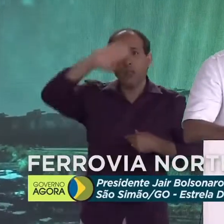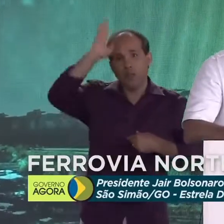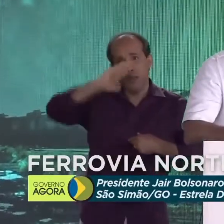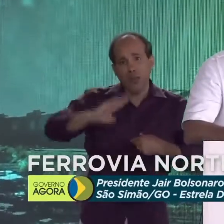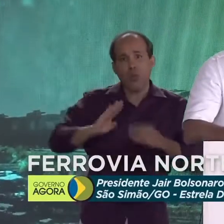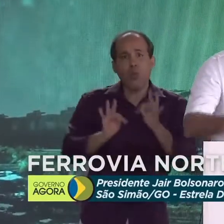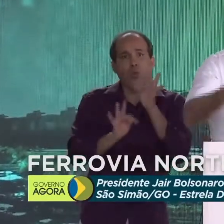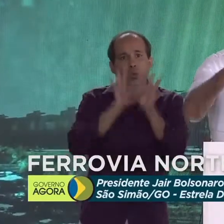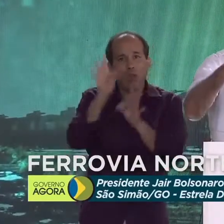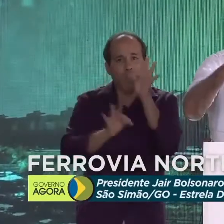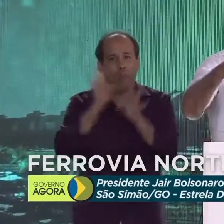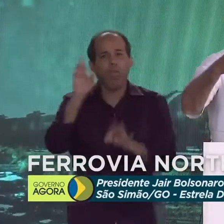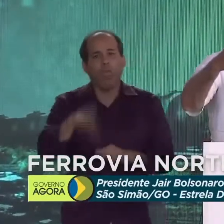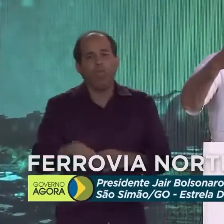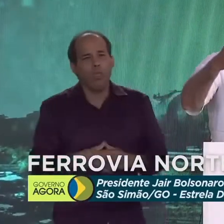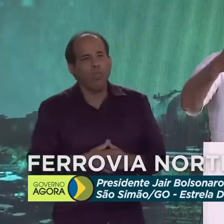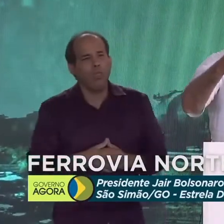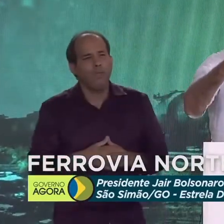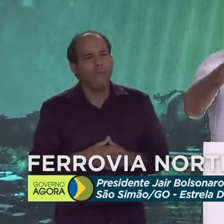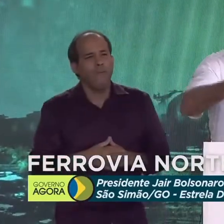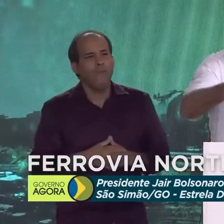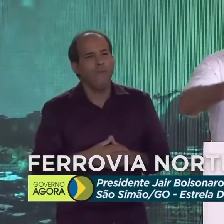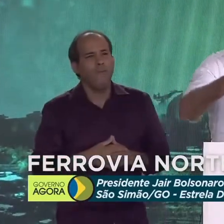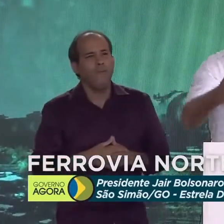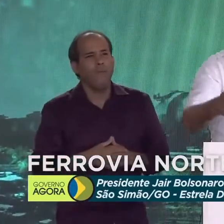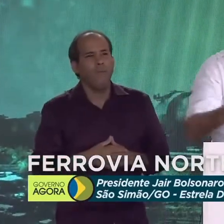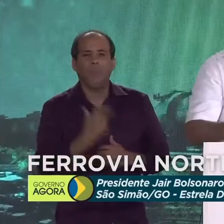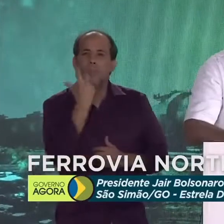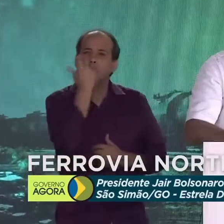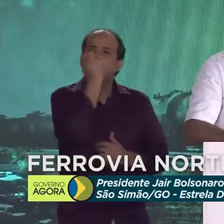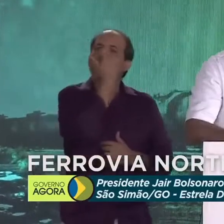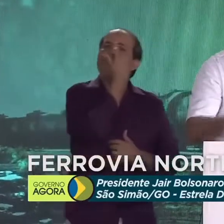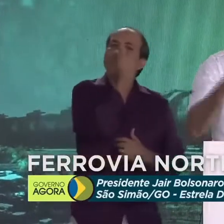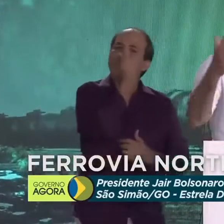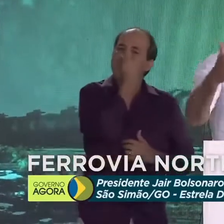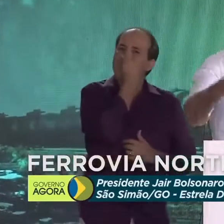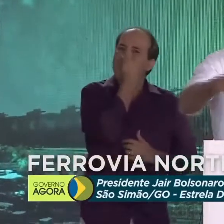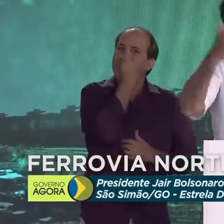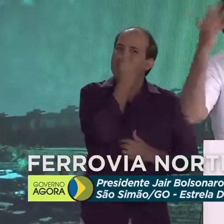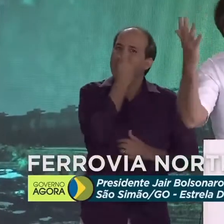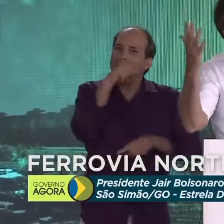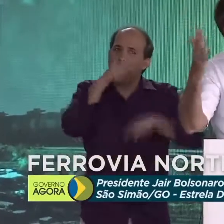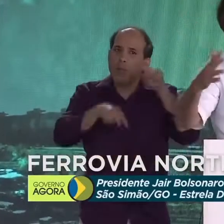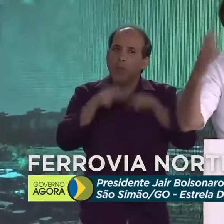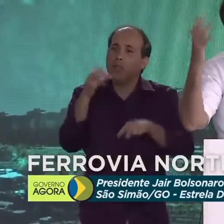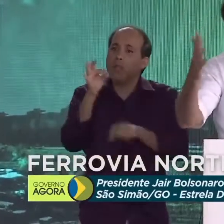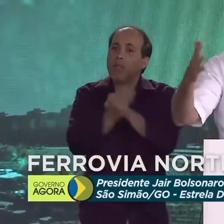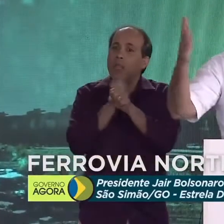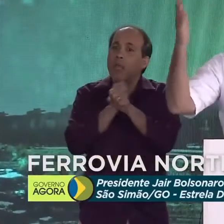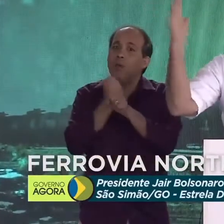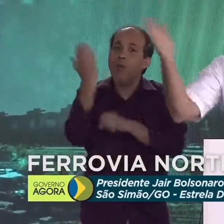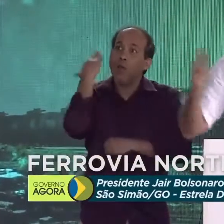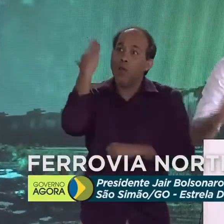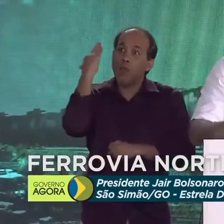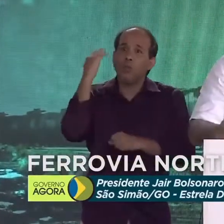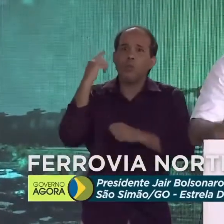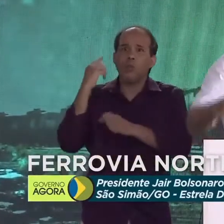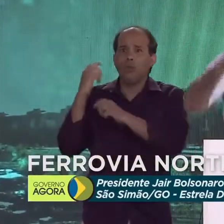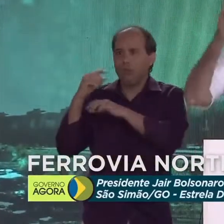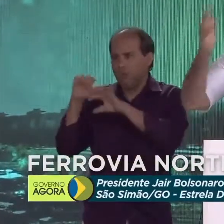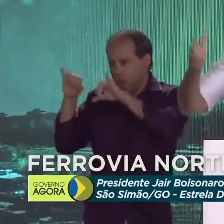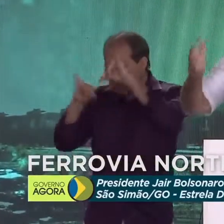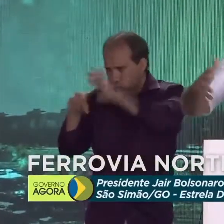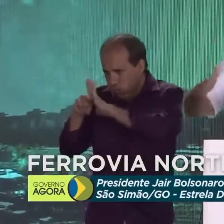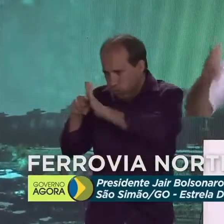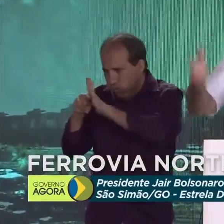o tratamento em forma de spray de um produto que há 10 anos estava sendo trabalhado em Israel